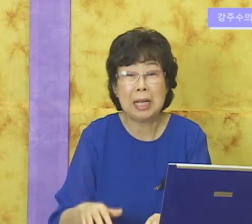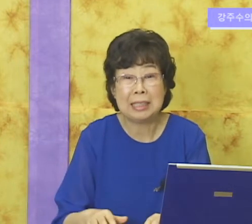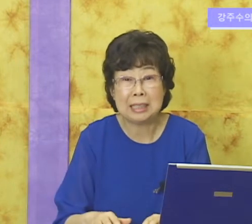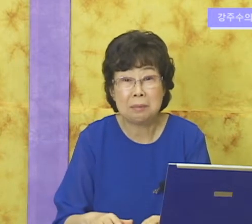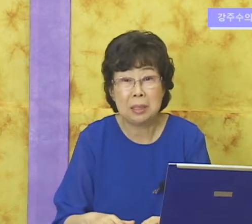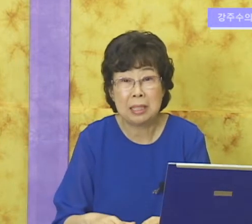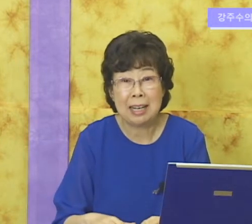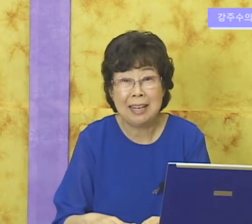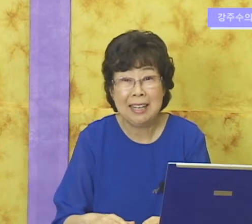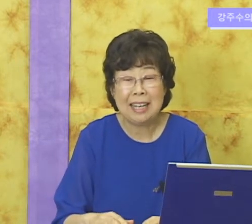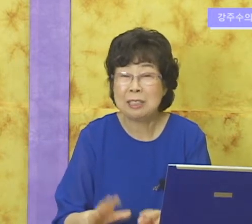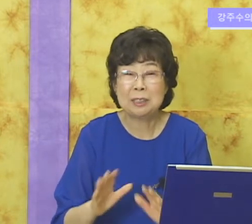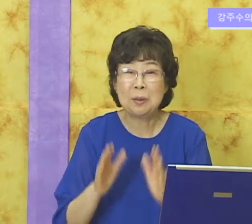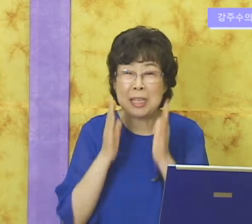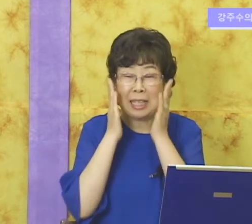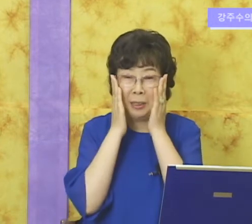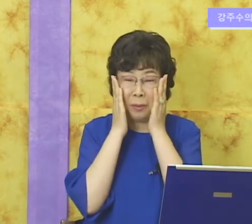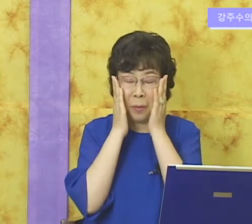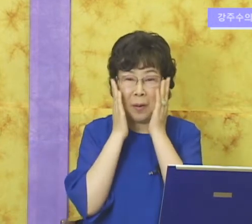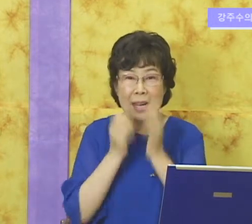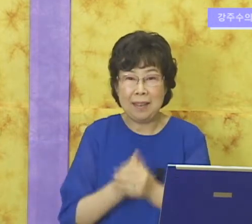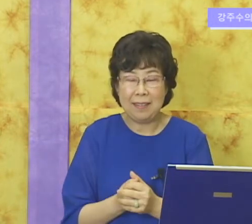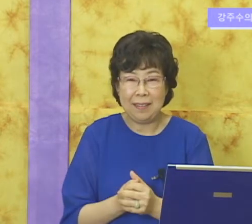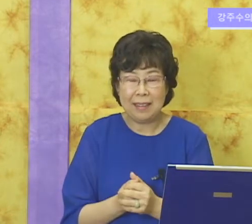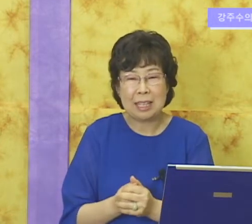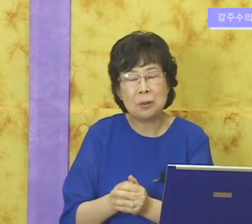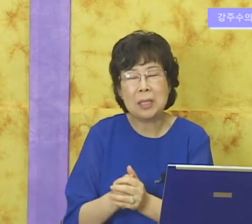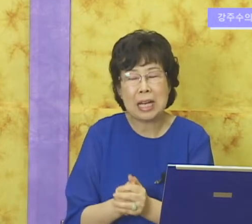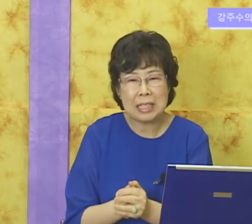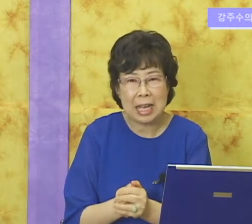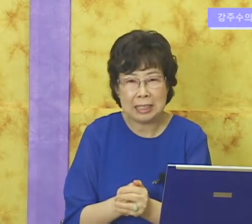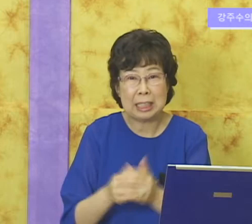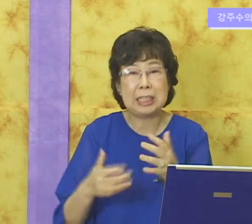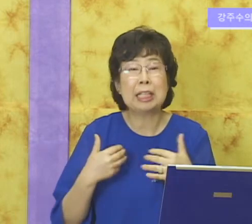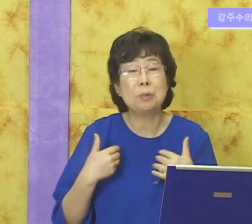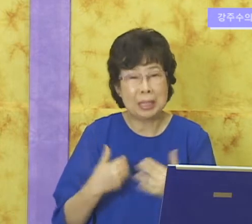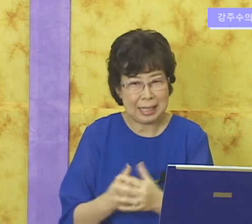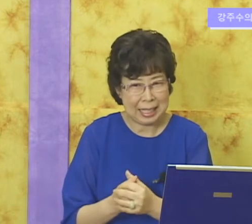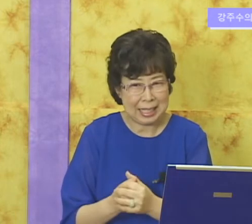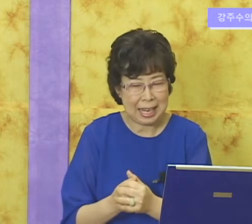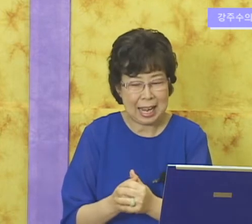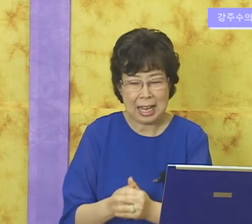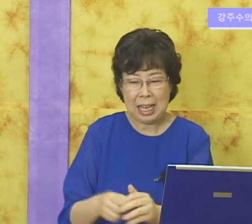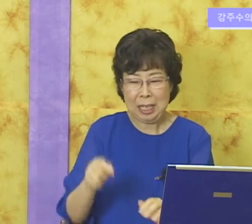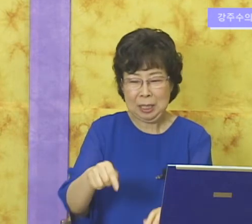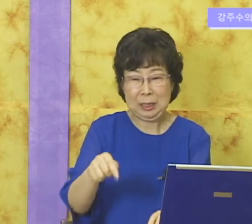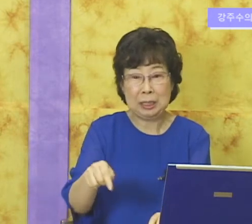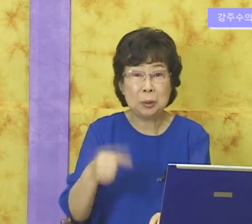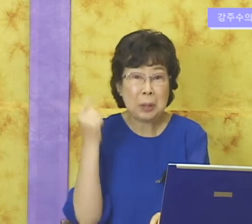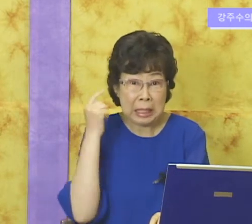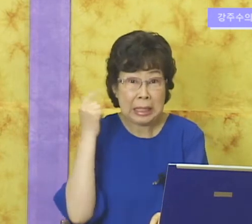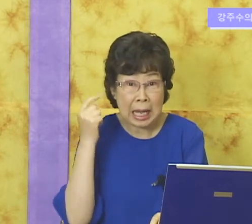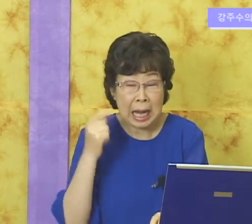나지 않습니까? 그 소리 나는 줄 몰라요. 그러니까 소리 나느냐 이제 제가 수화를 잘하니까 이거 소리 있나